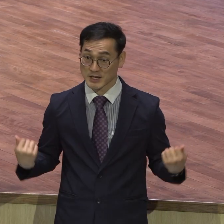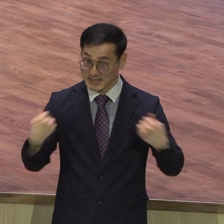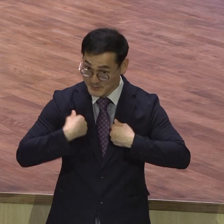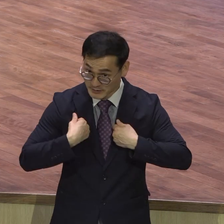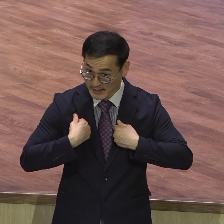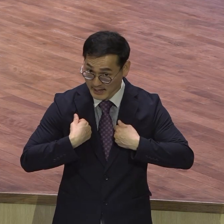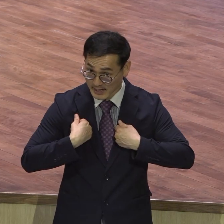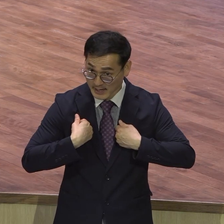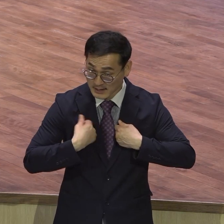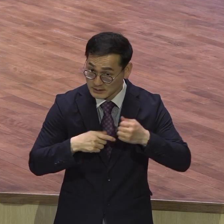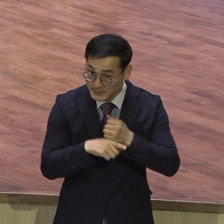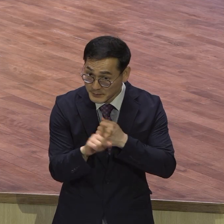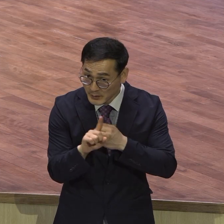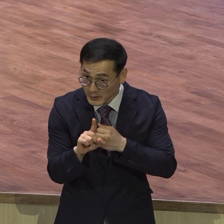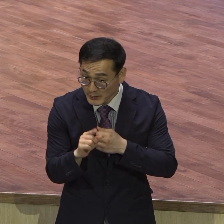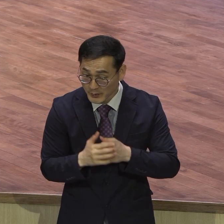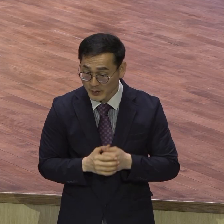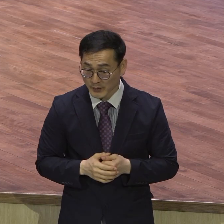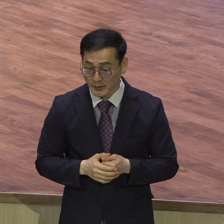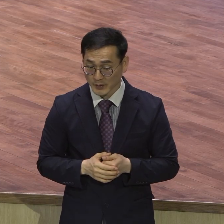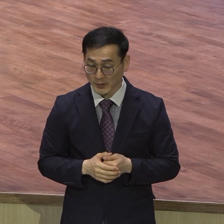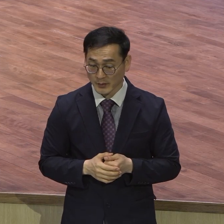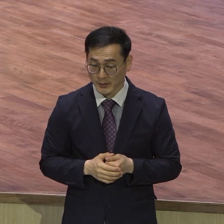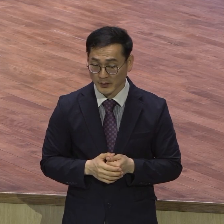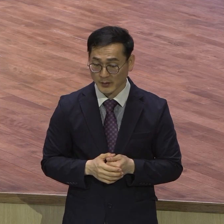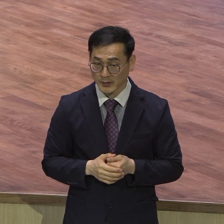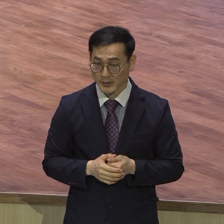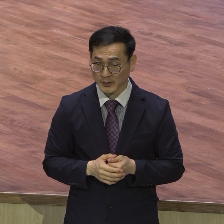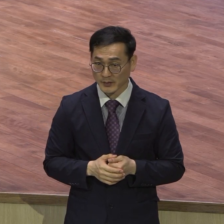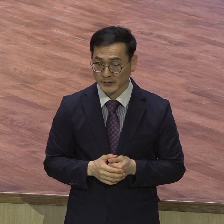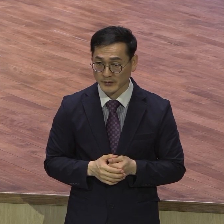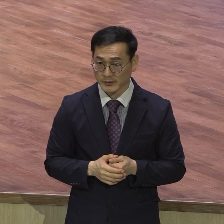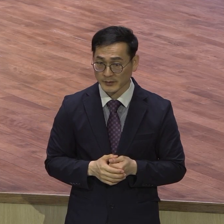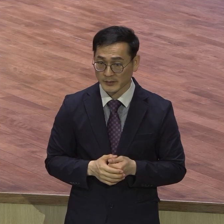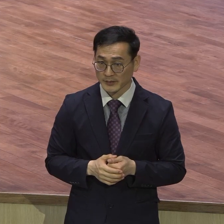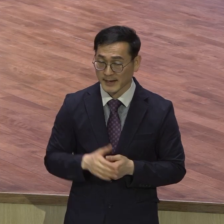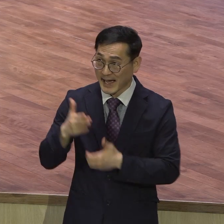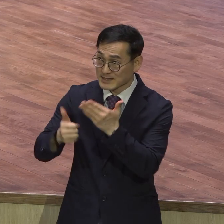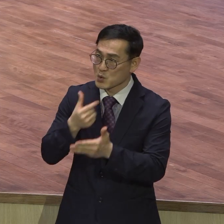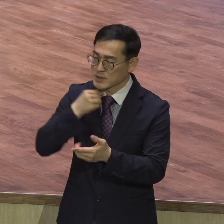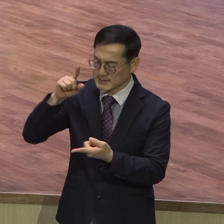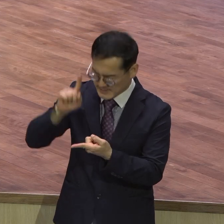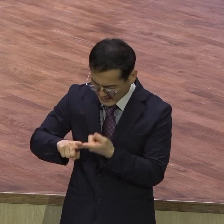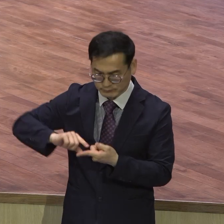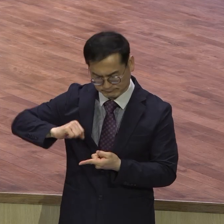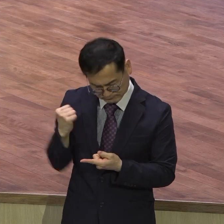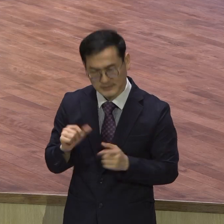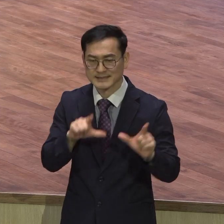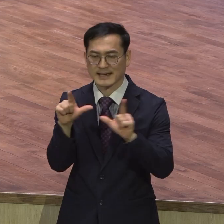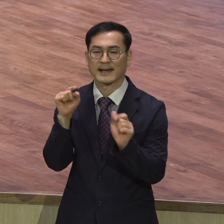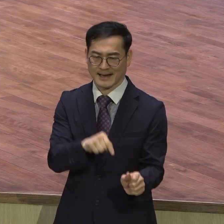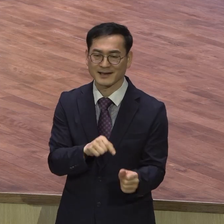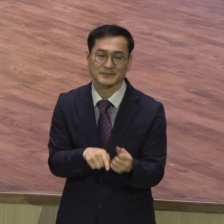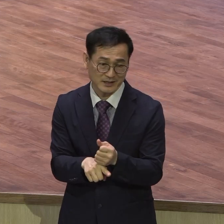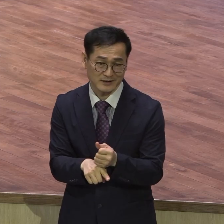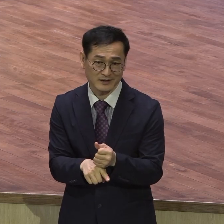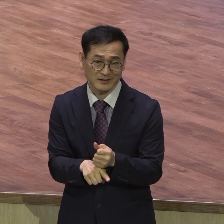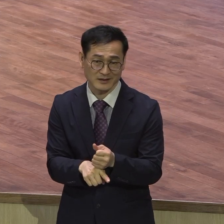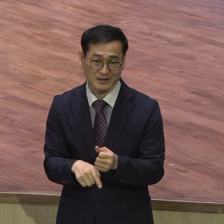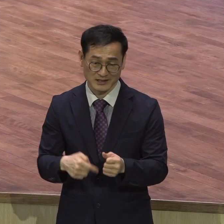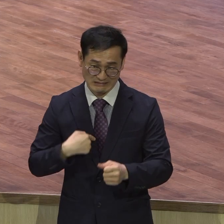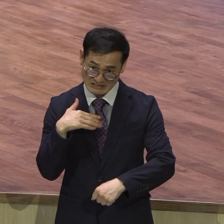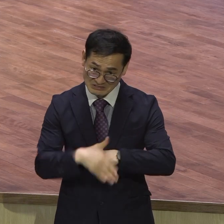무슨 말이 애봇을 입었다 이 말은 네 색깔 내지 말하는 겁니다. 이제는 내가 시킨 대로 내가 시킬